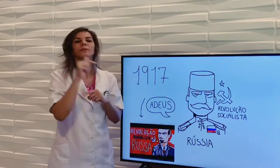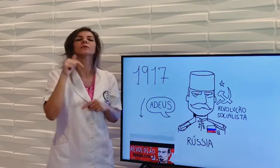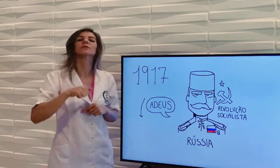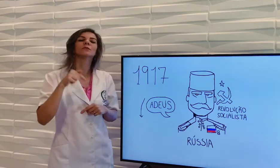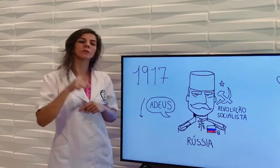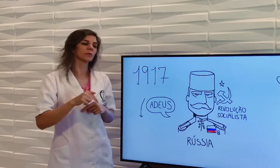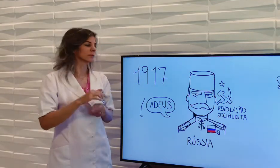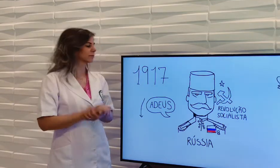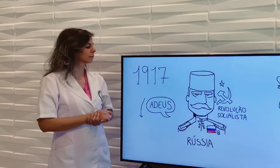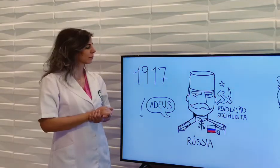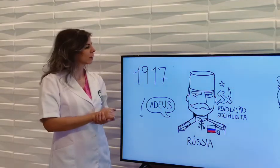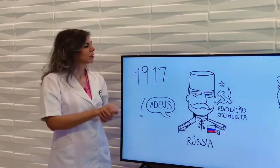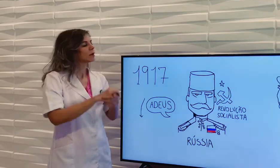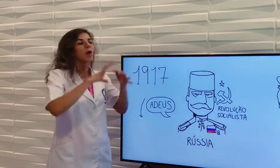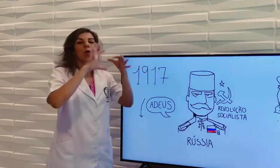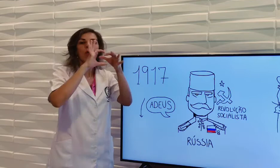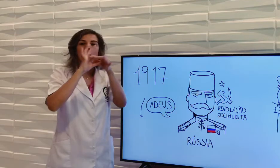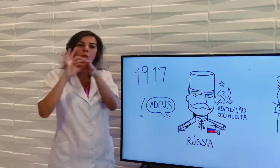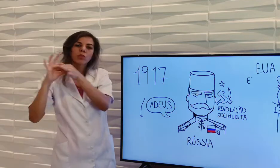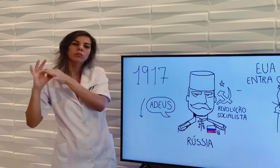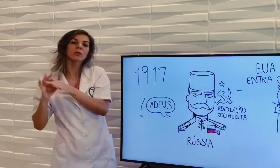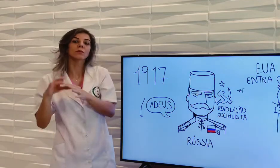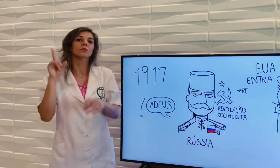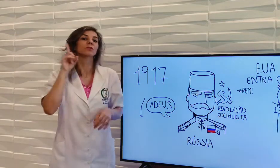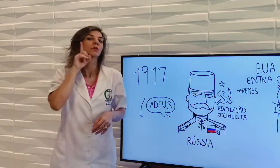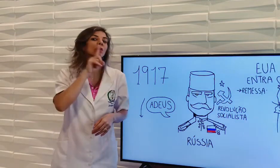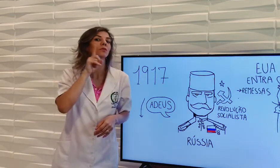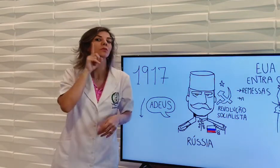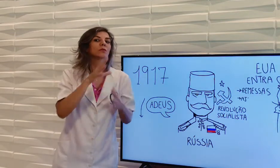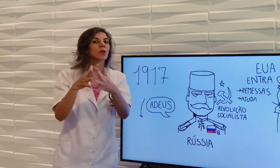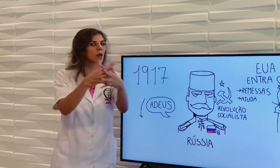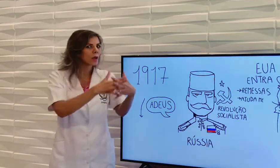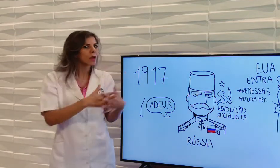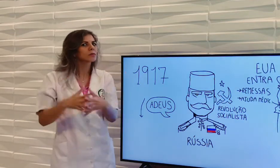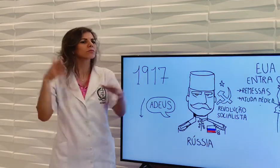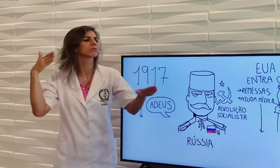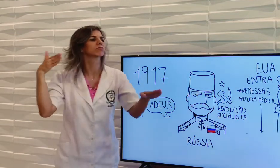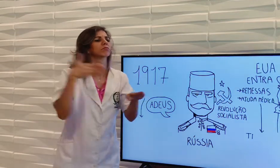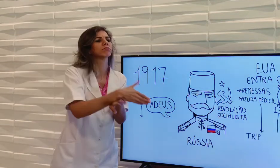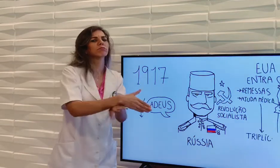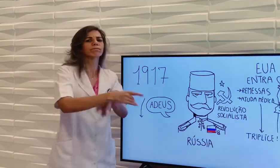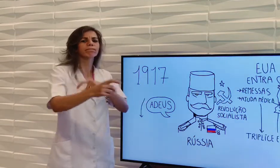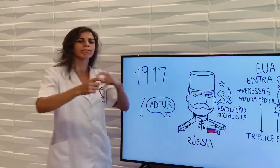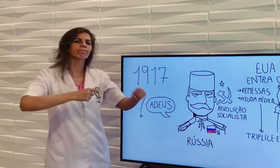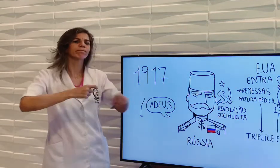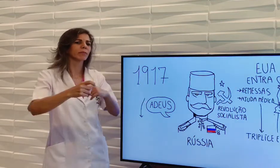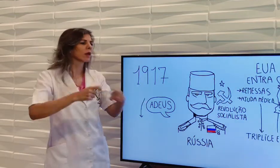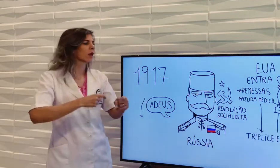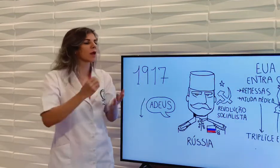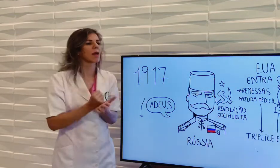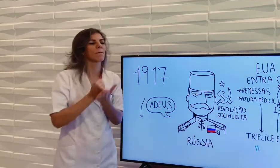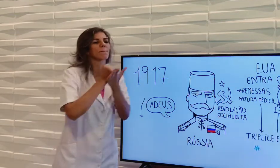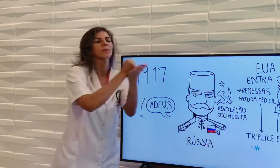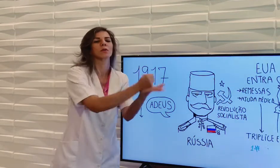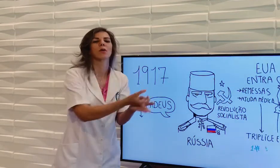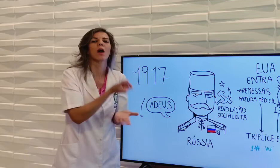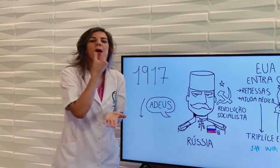Nesse contexto, os Estados Unidos entrou na guerra enviando remessas e ajuda médica para a Tríplice Entente, que foi essencial para sua